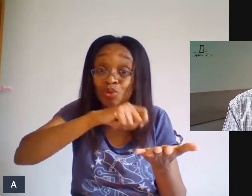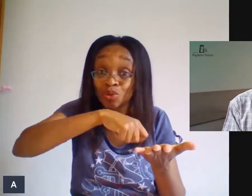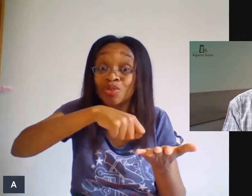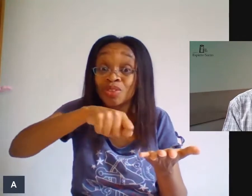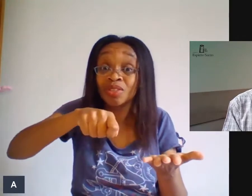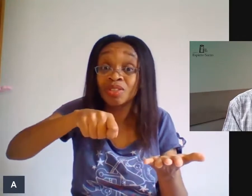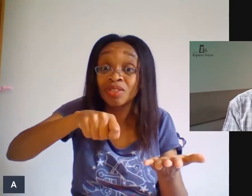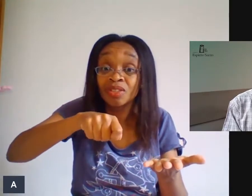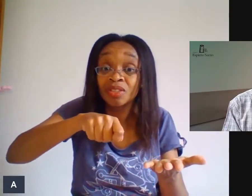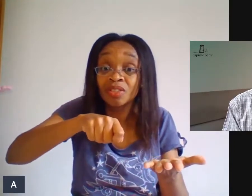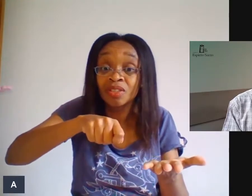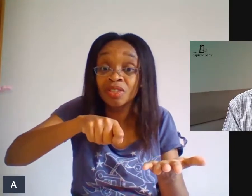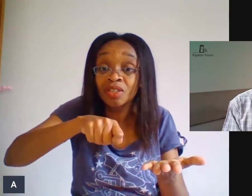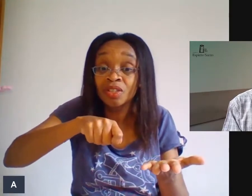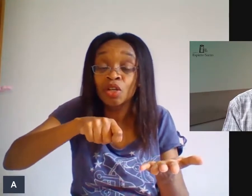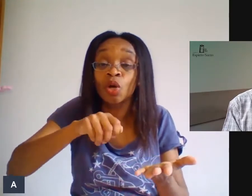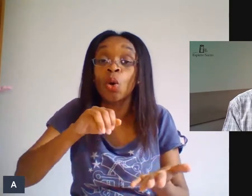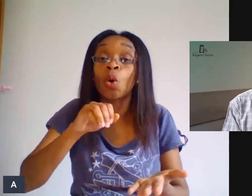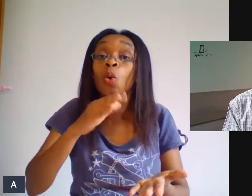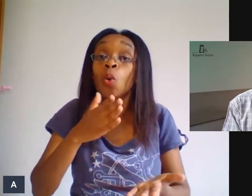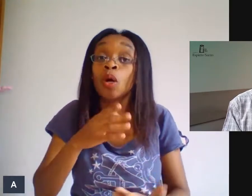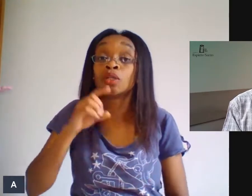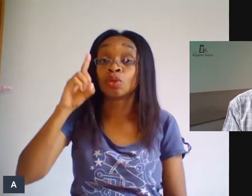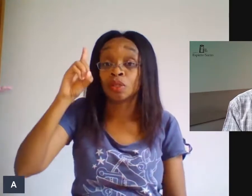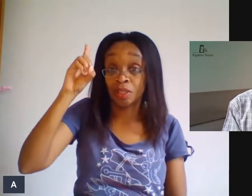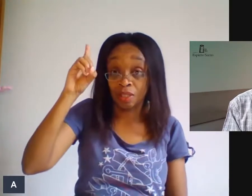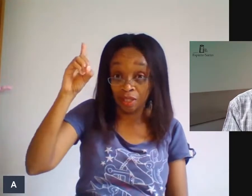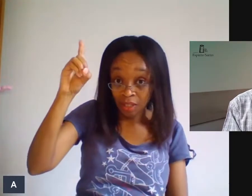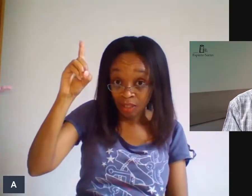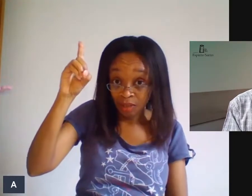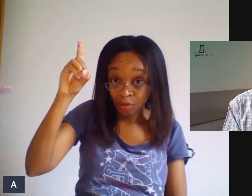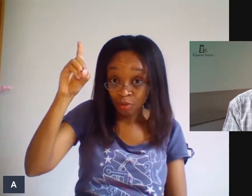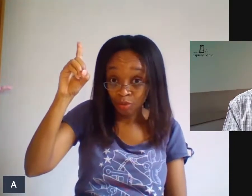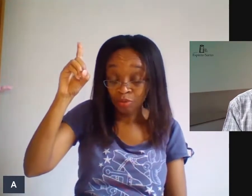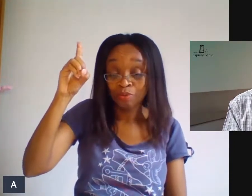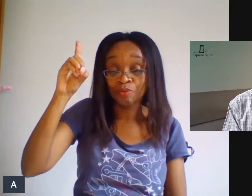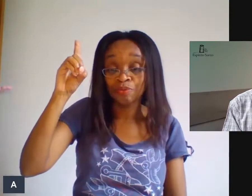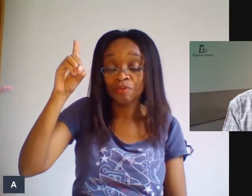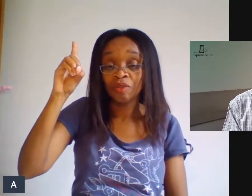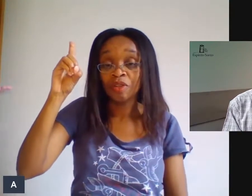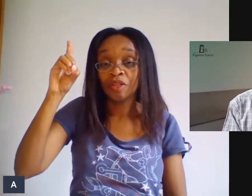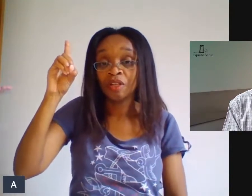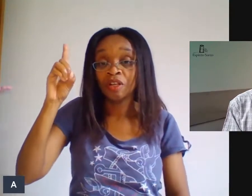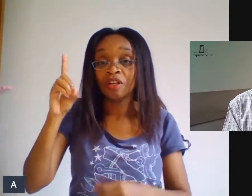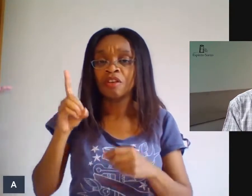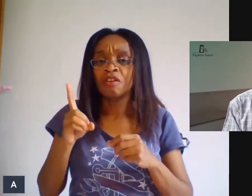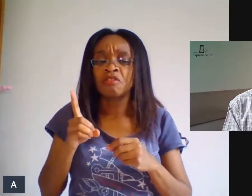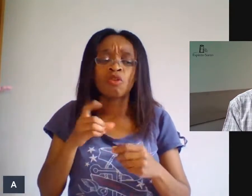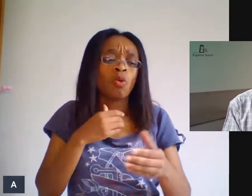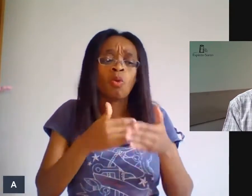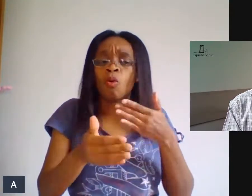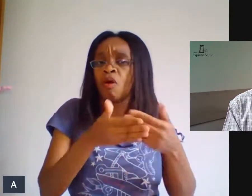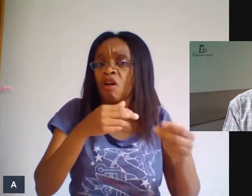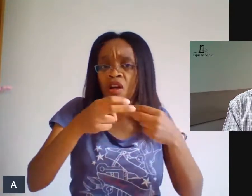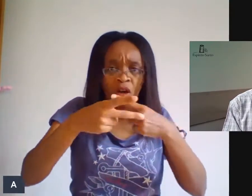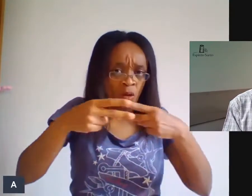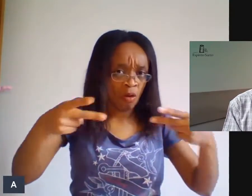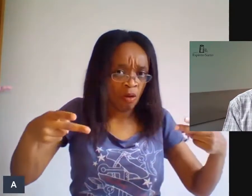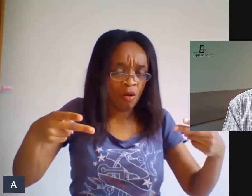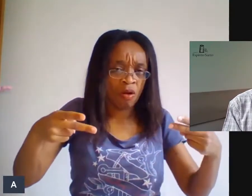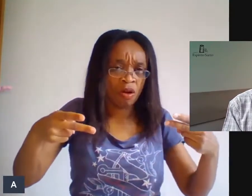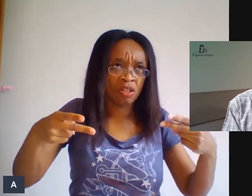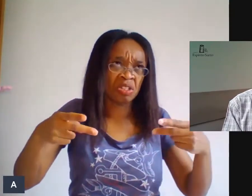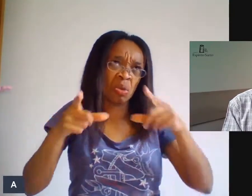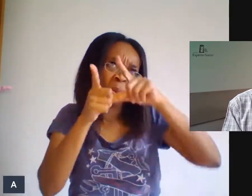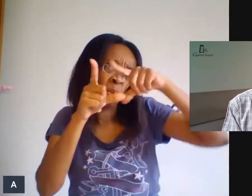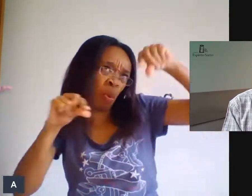escreveu o seguinte: quando Deus ia criar qualquer um desses elementos, qualquer uma